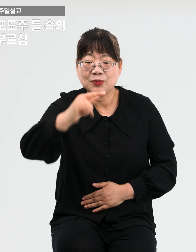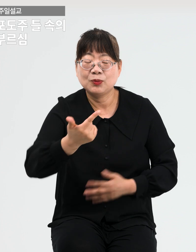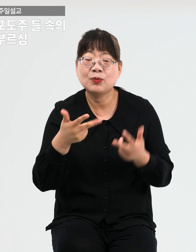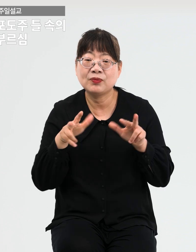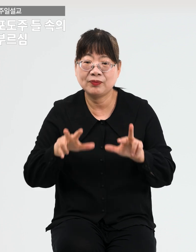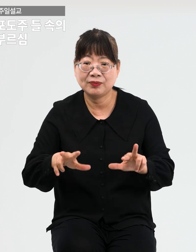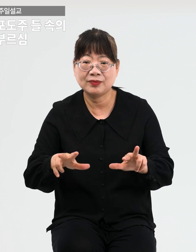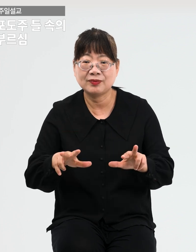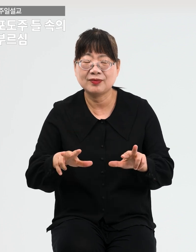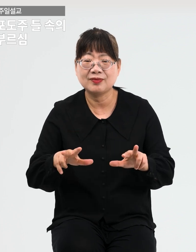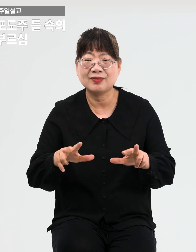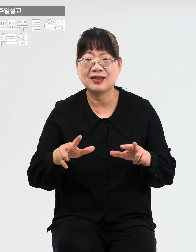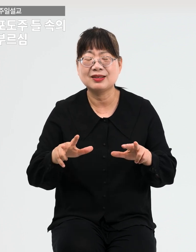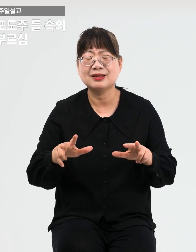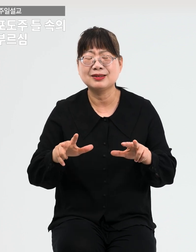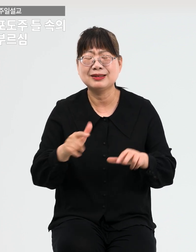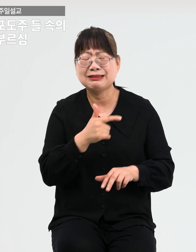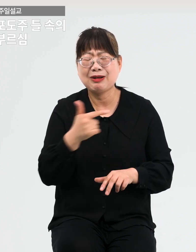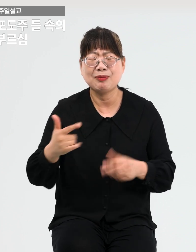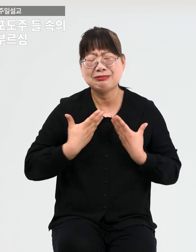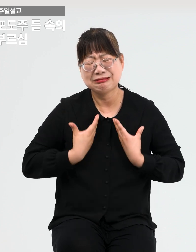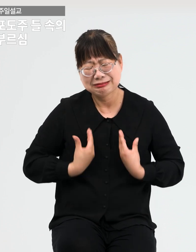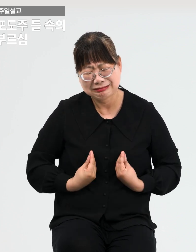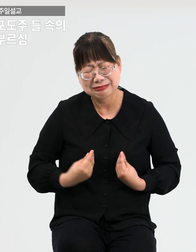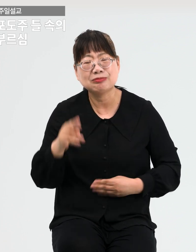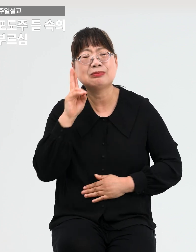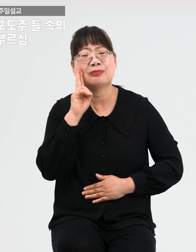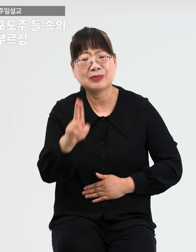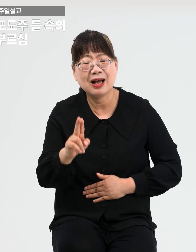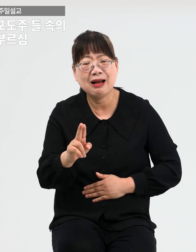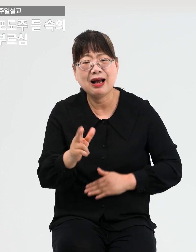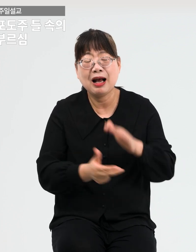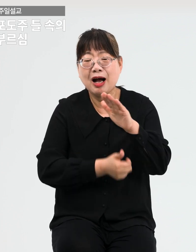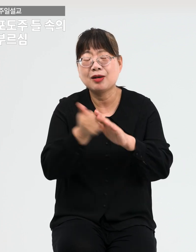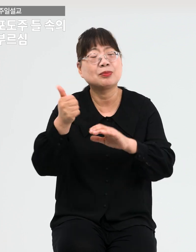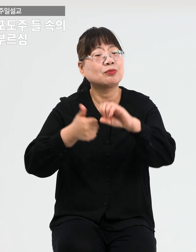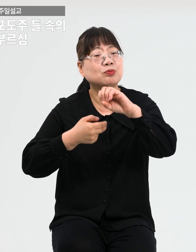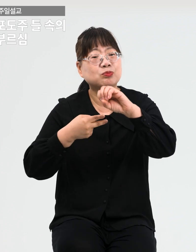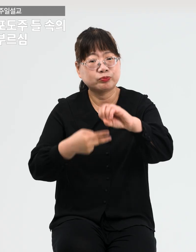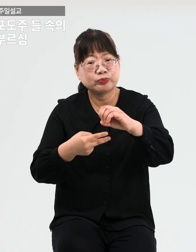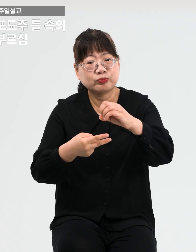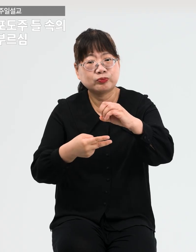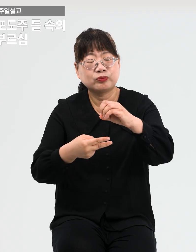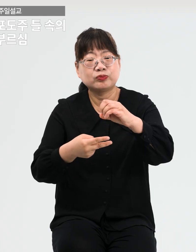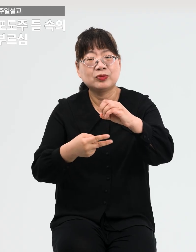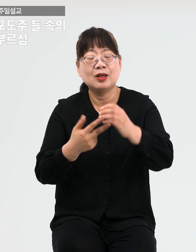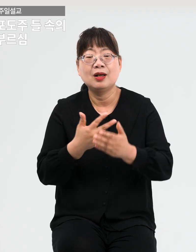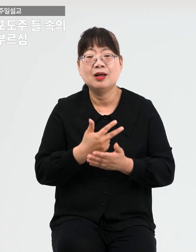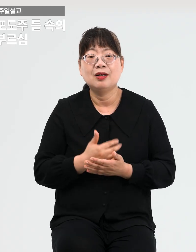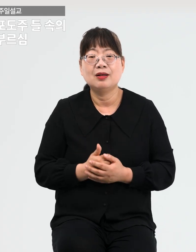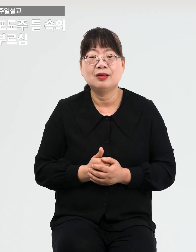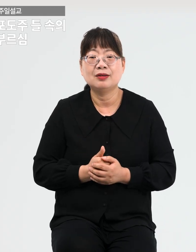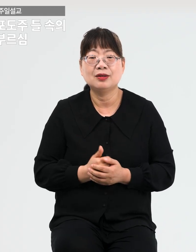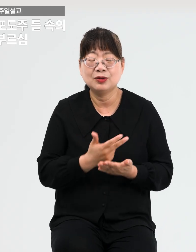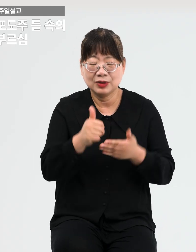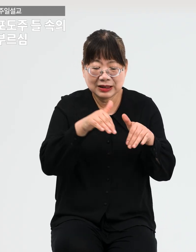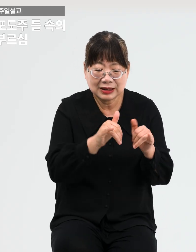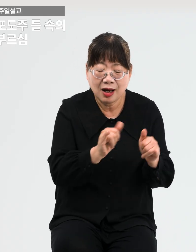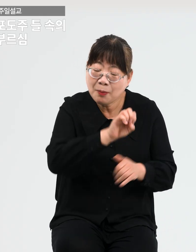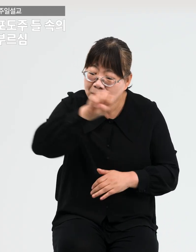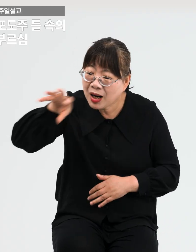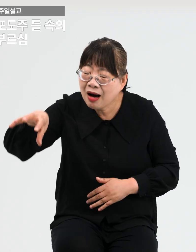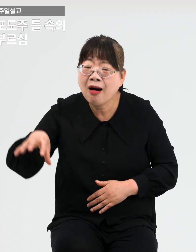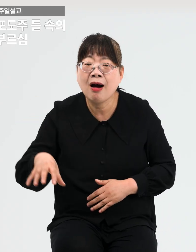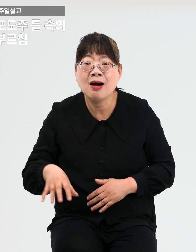지금 좌절해 있어요. 희망이 없어요. 주의 사자가 얘기하니까 갖다